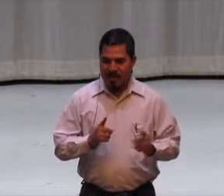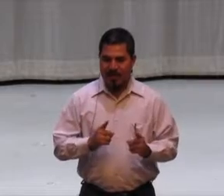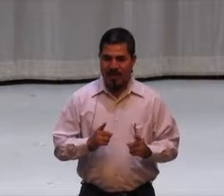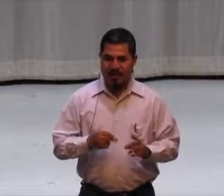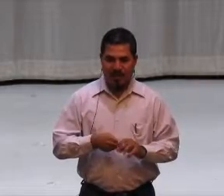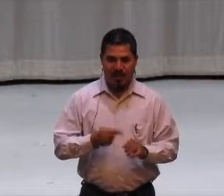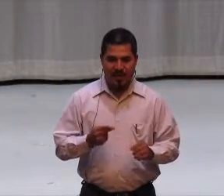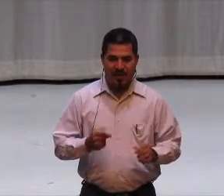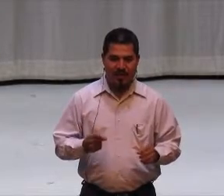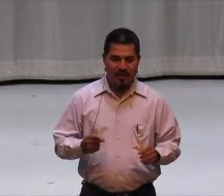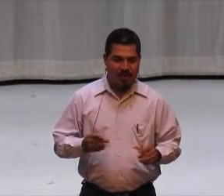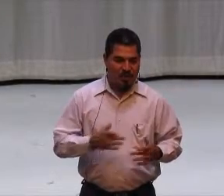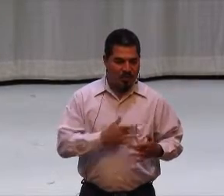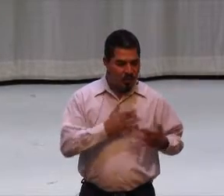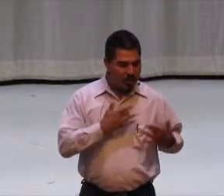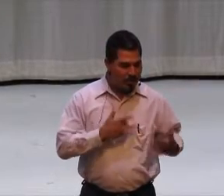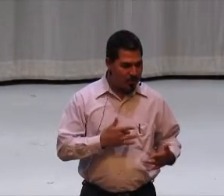ir o salir con un corazón